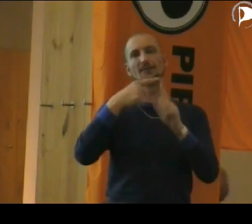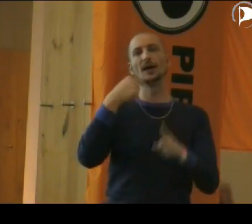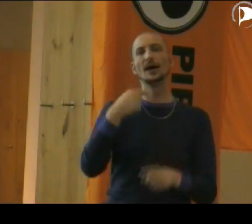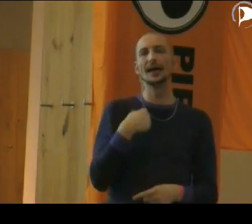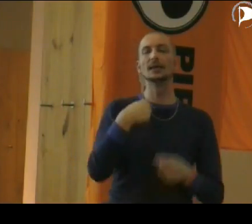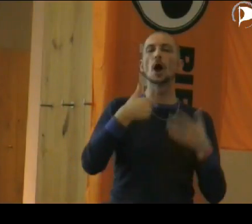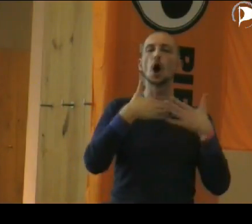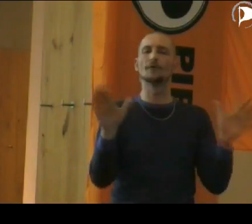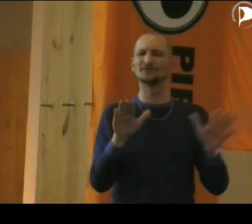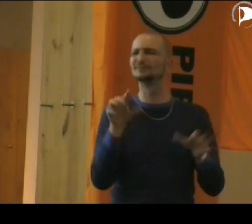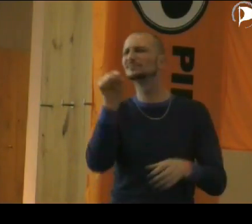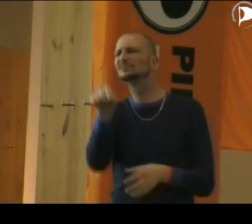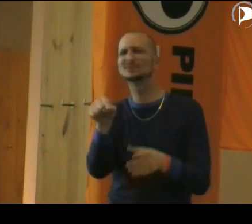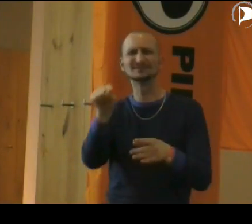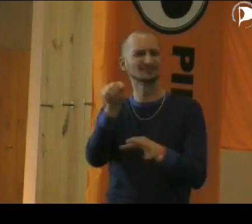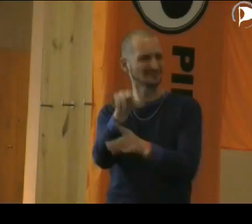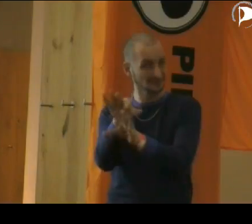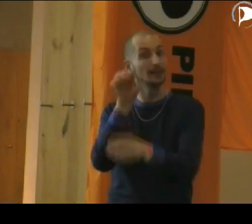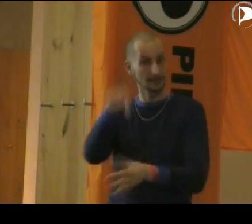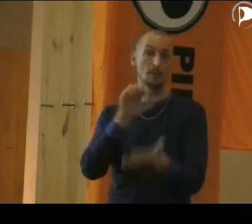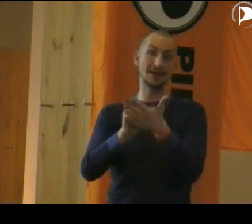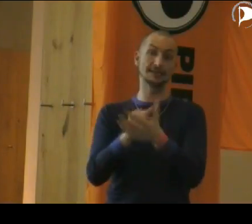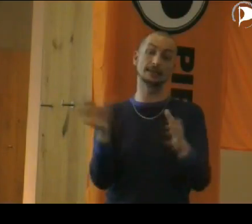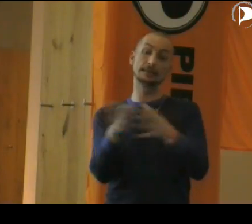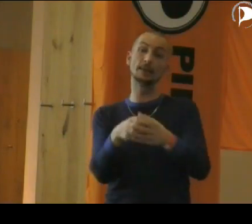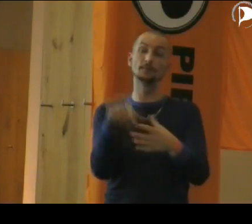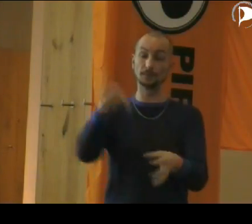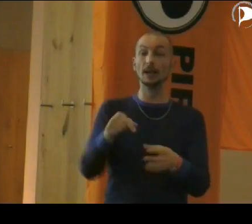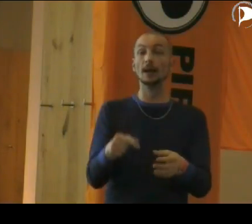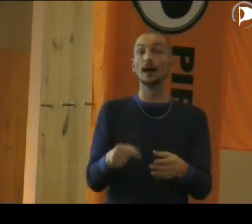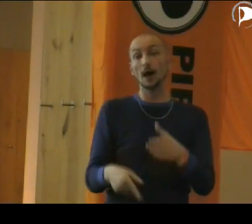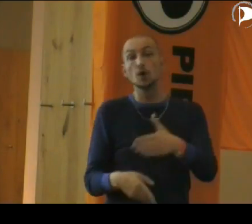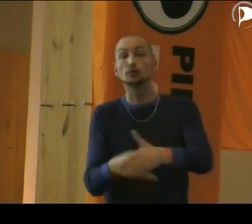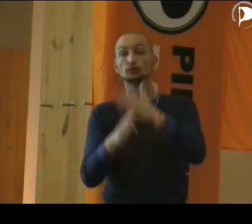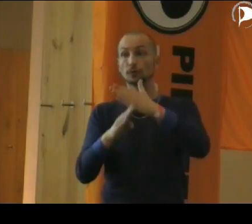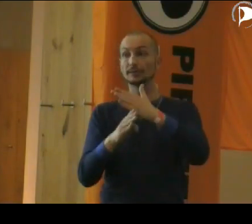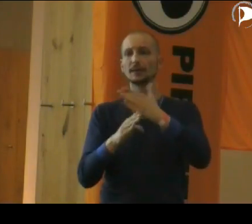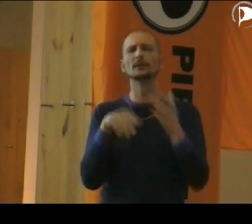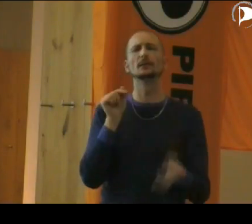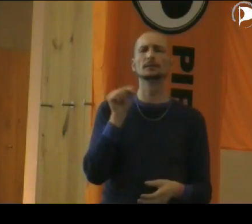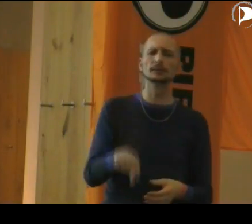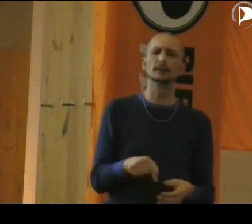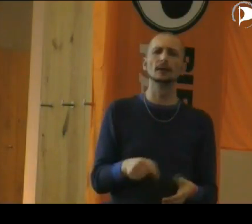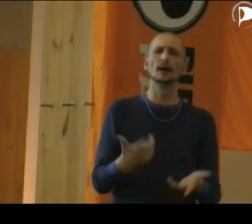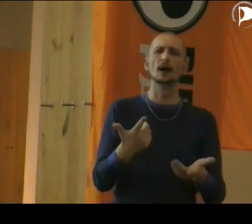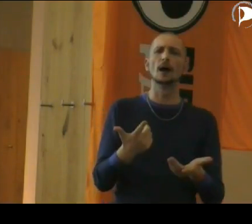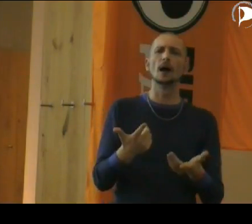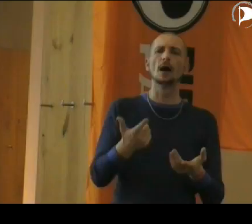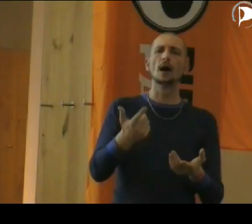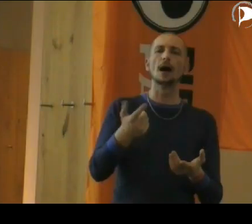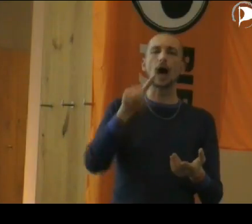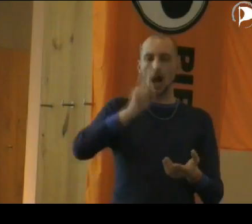bin präsentieren dabei hat die unterstützt ja immer mit relativ mäßig das verzeichnis